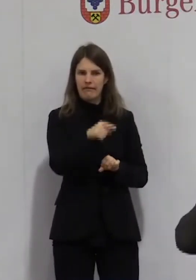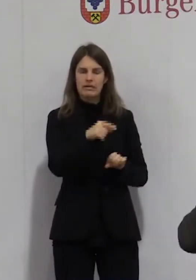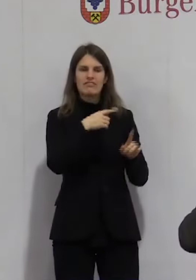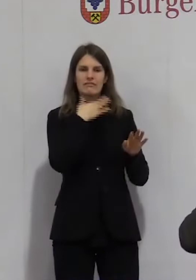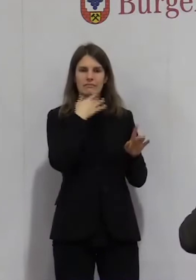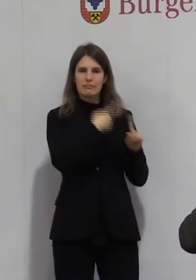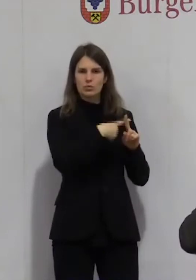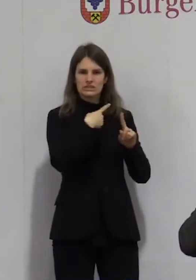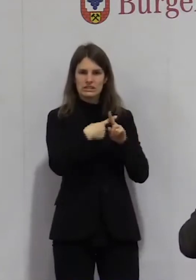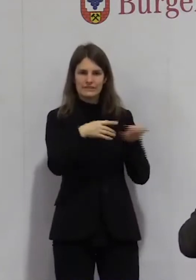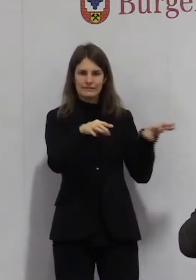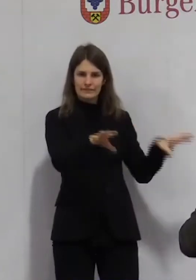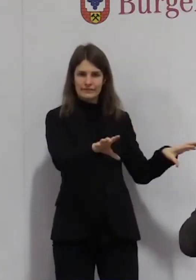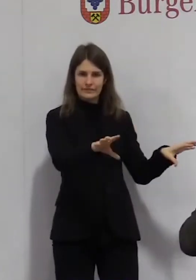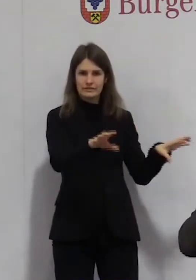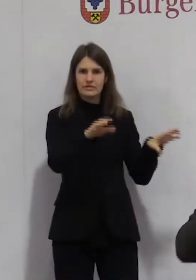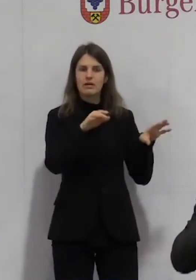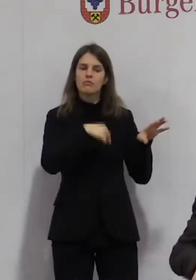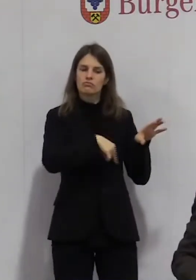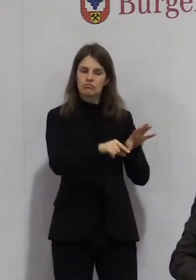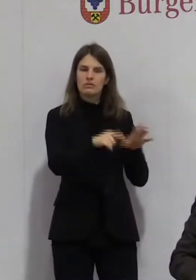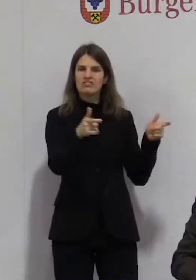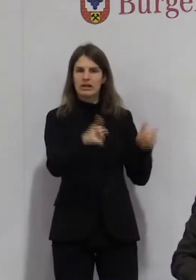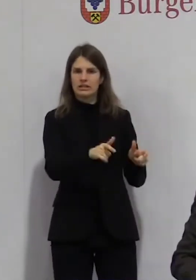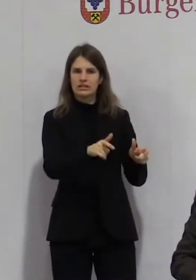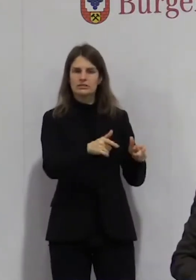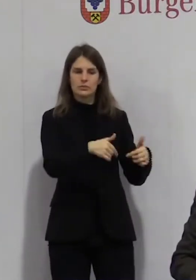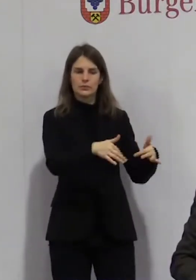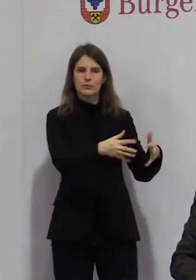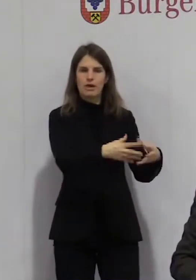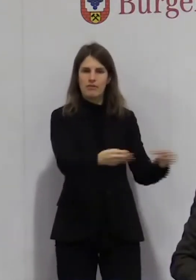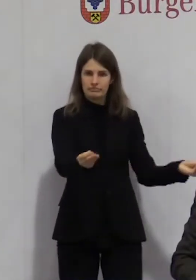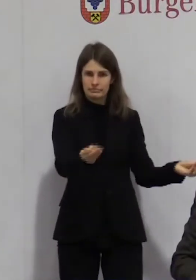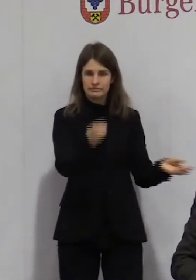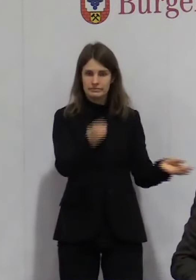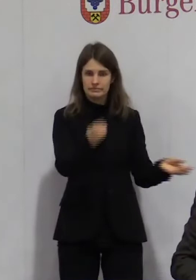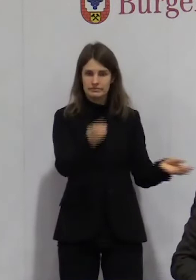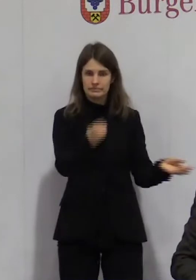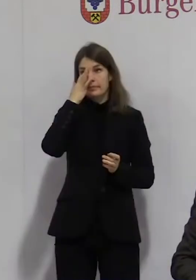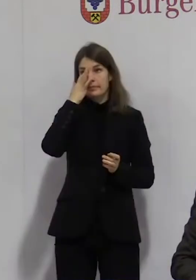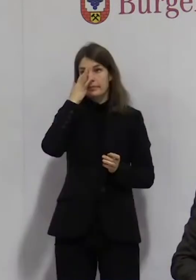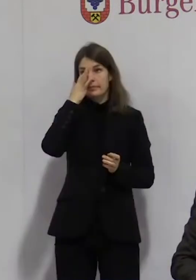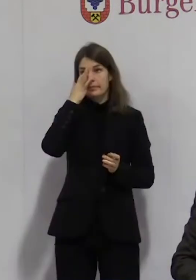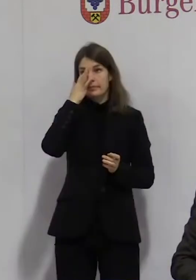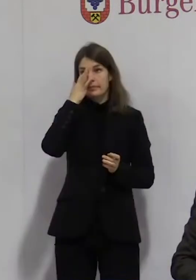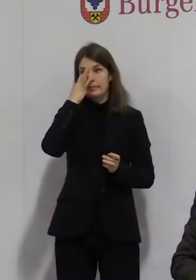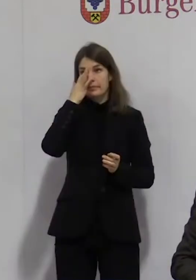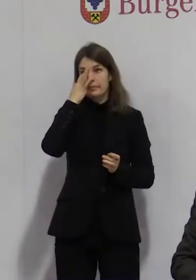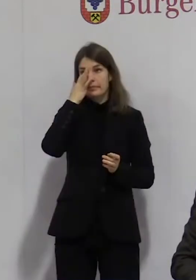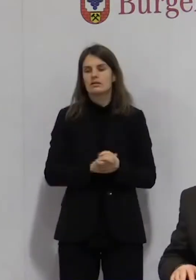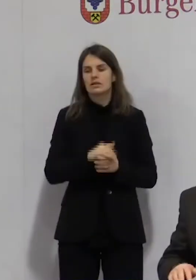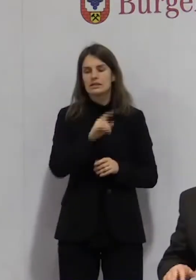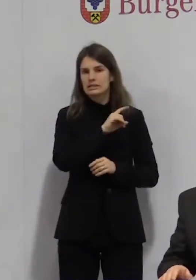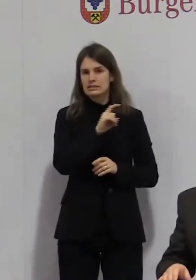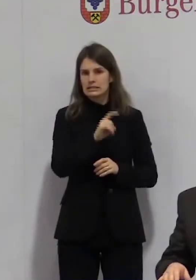aber jetzt am demnächst die Quarantäne auflaufen wird. Das ist natürlich in Zeitz einmal